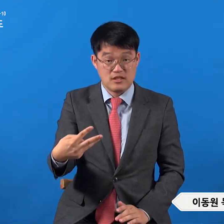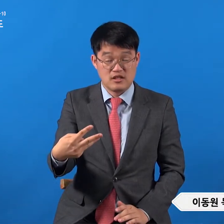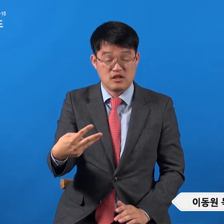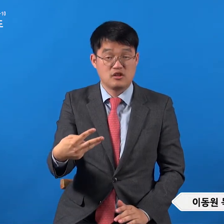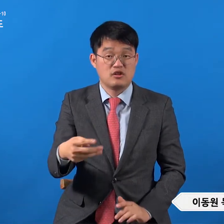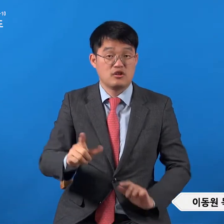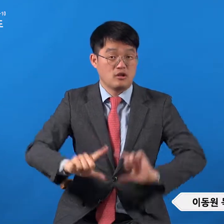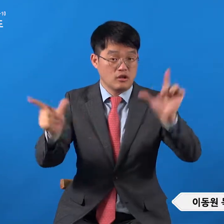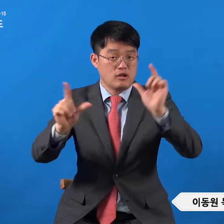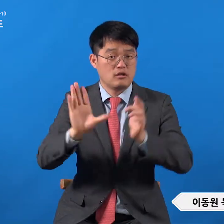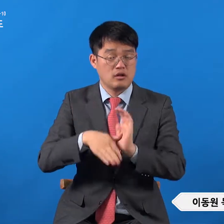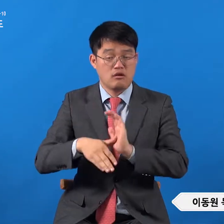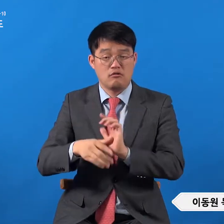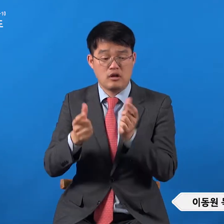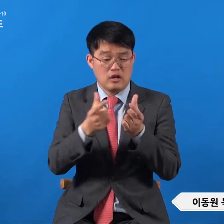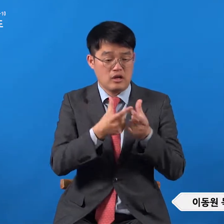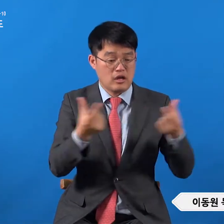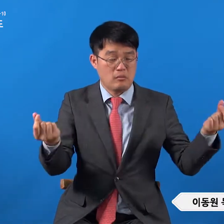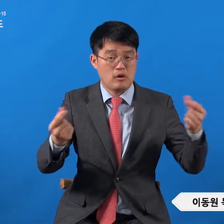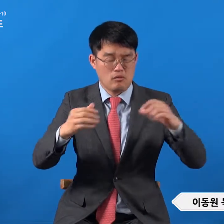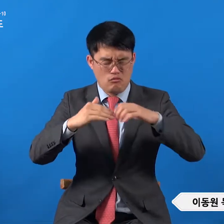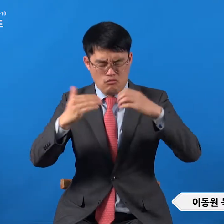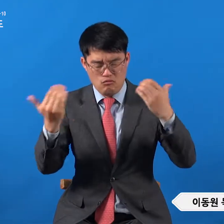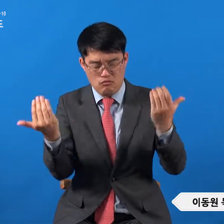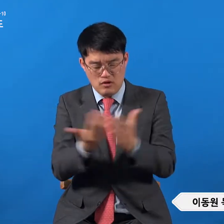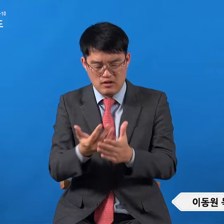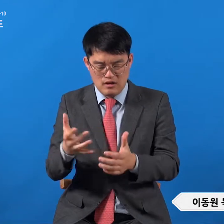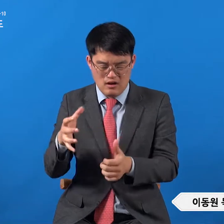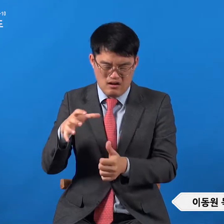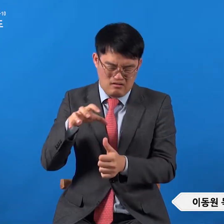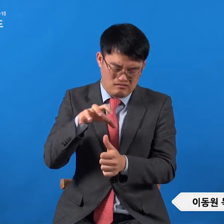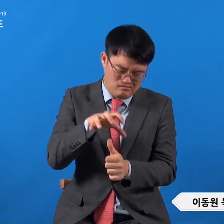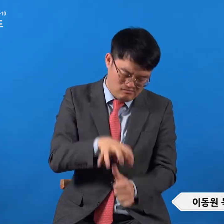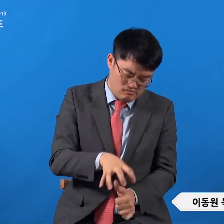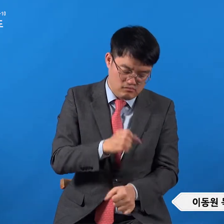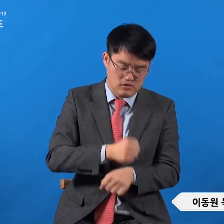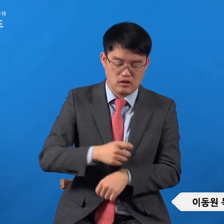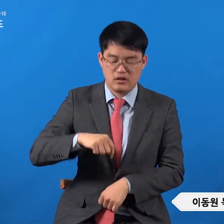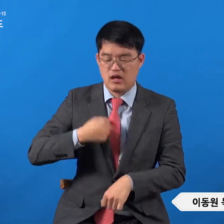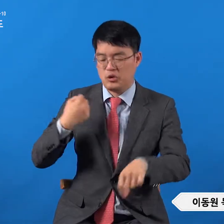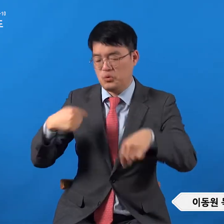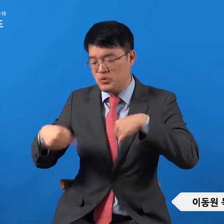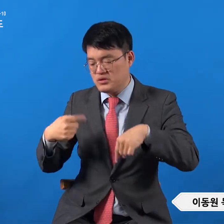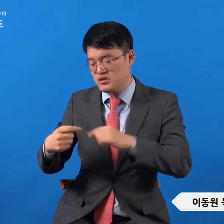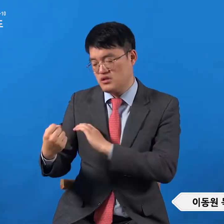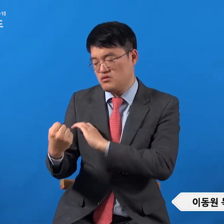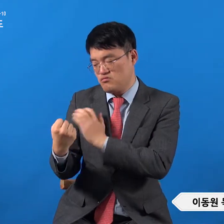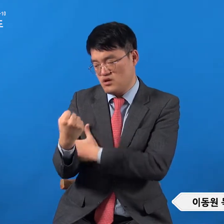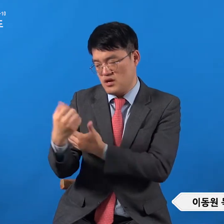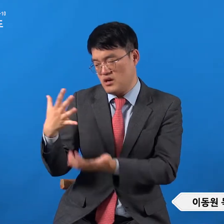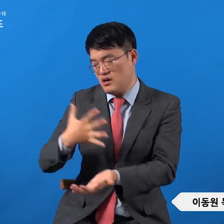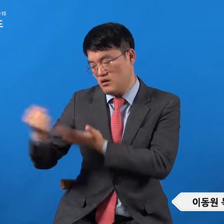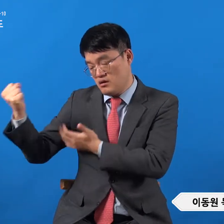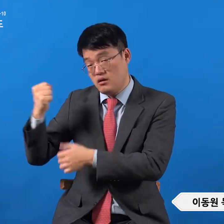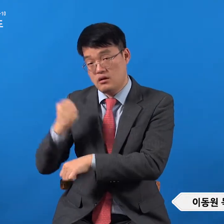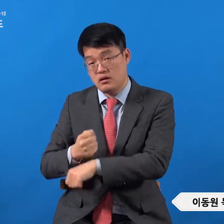우리가 그때 일본에 의해서 완전히 자주권을 상실하고 무려 35년